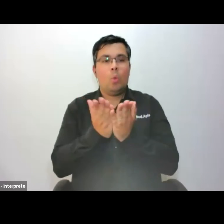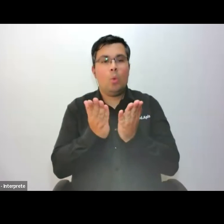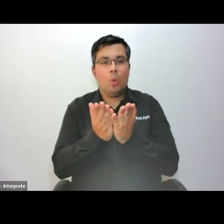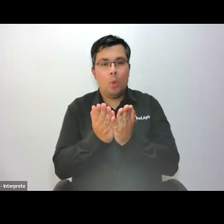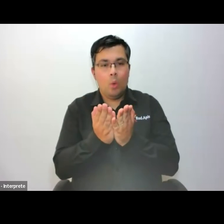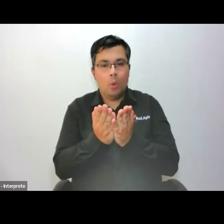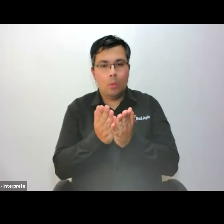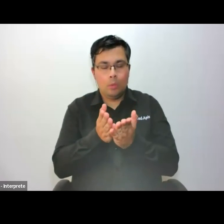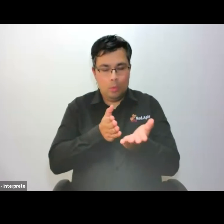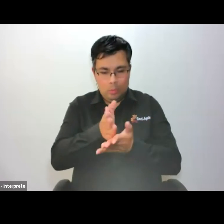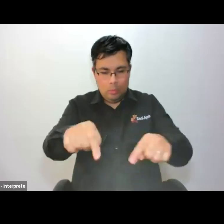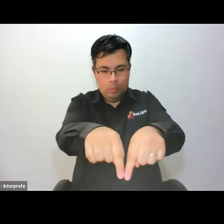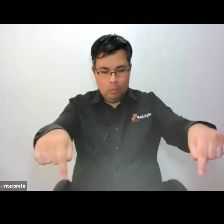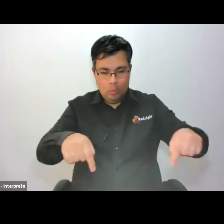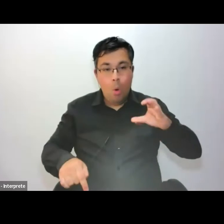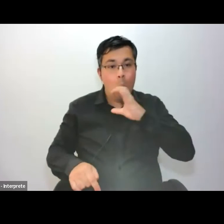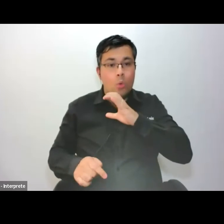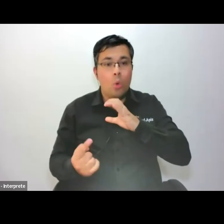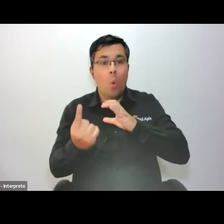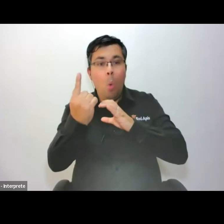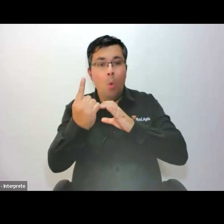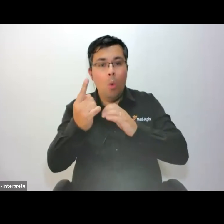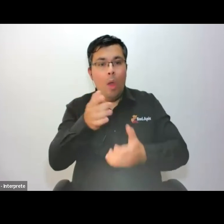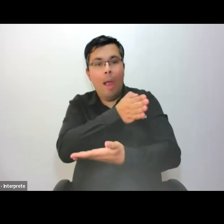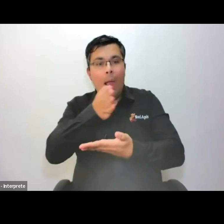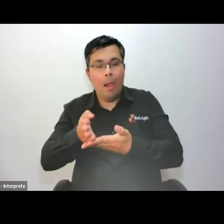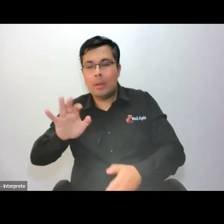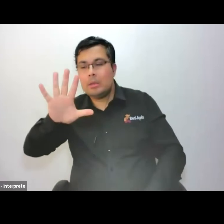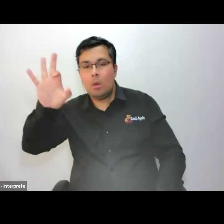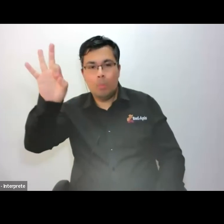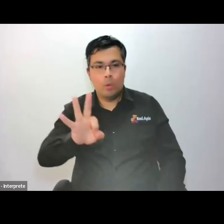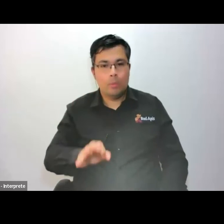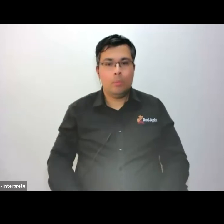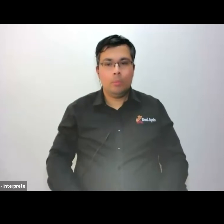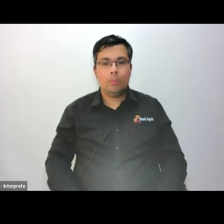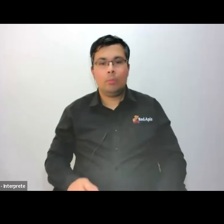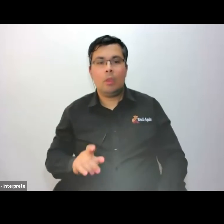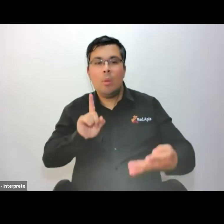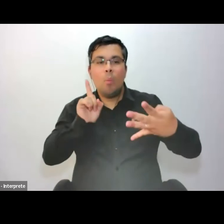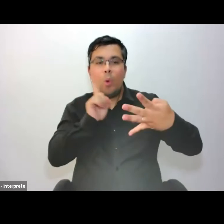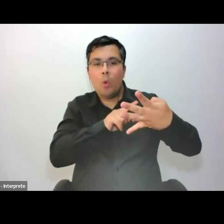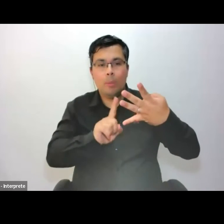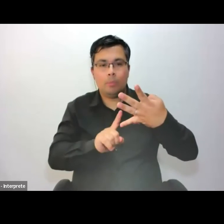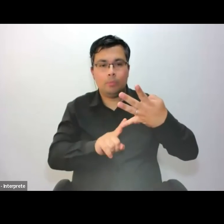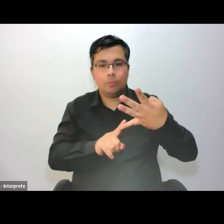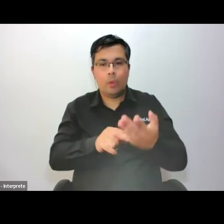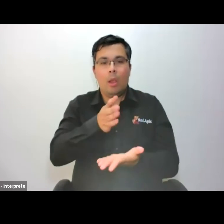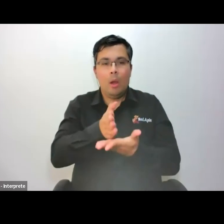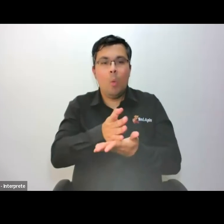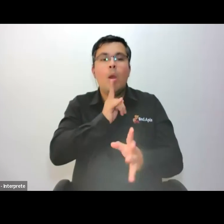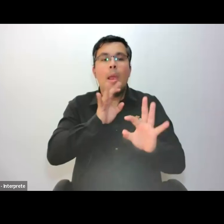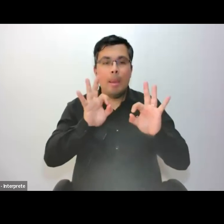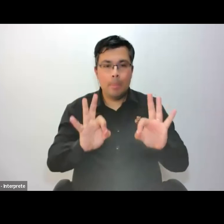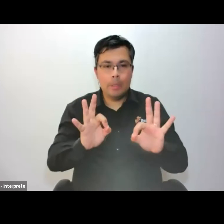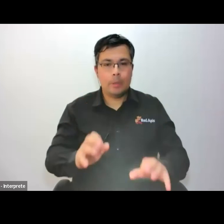finalmente el 5%. Y bueno, por último, las escuelas especiales y gerenciales también